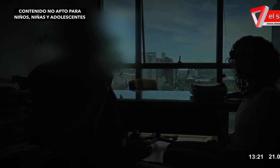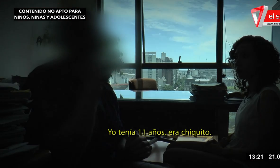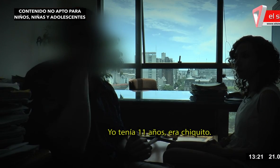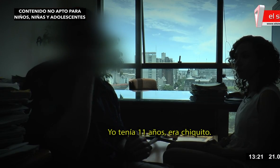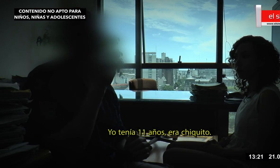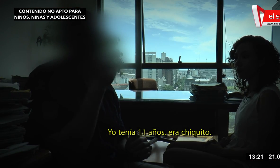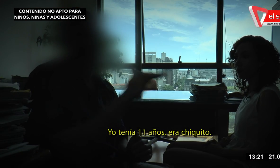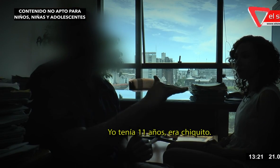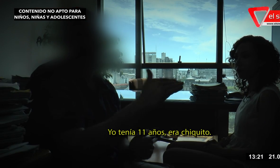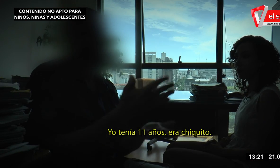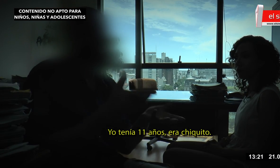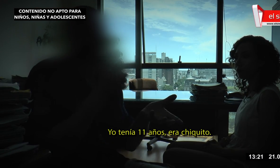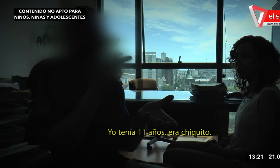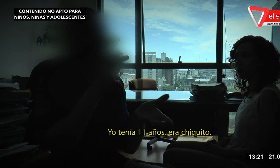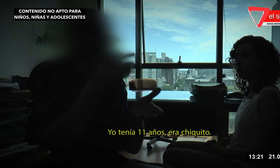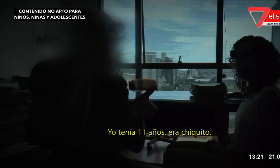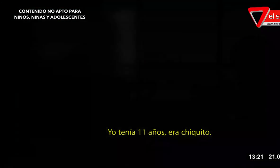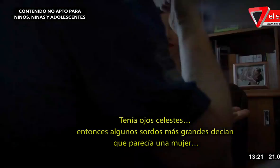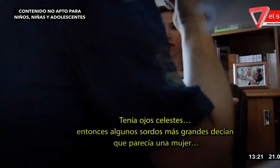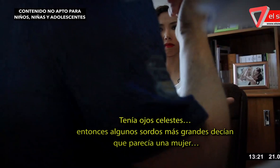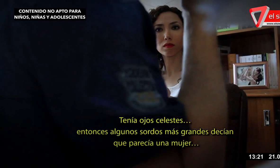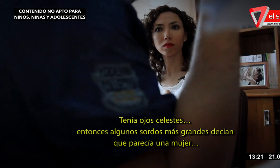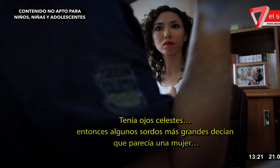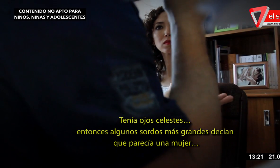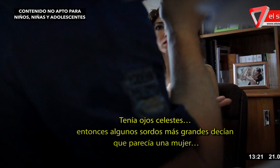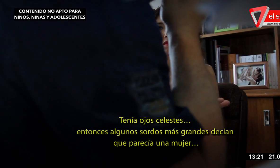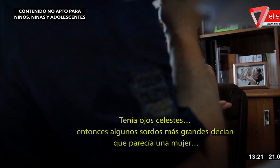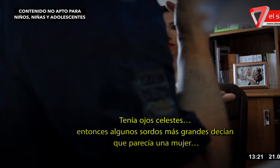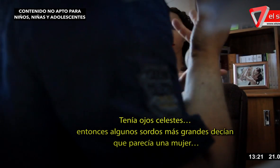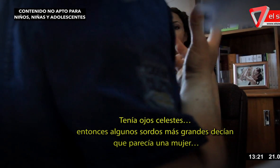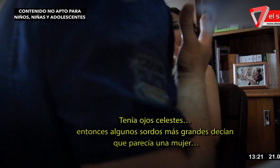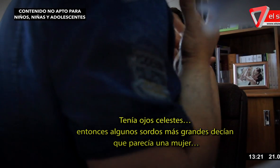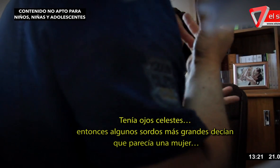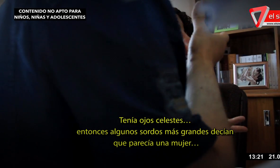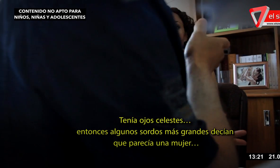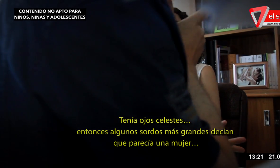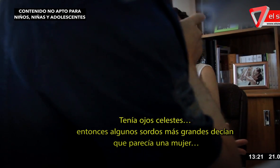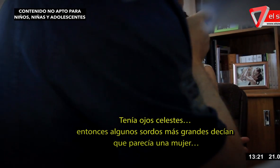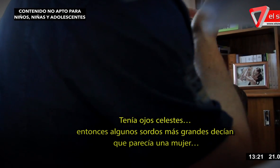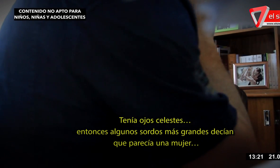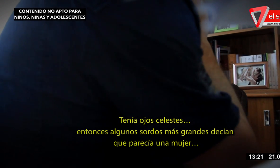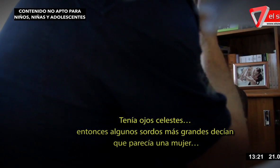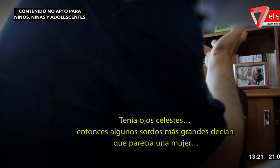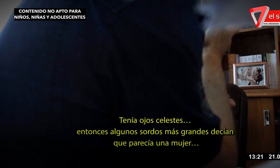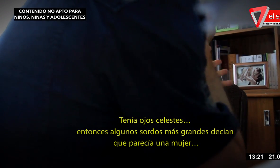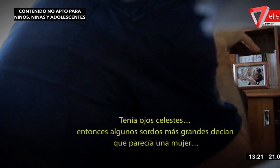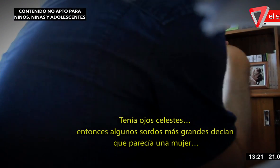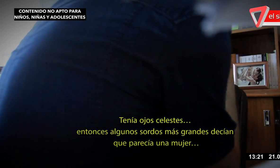Yo tenía 11 años, era chiquito, tenía ojos celestes, entonces algunos sordos más grandes decían que parecía una